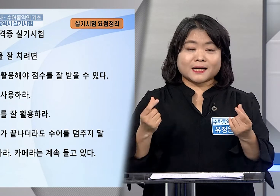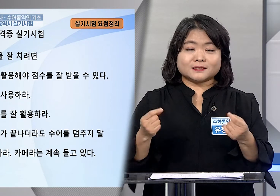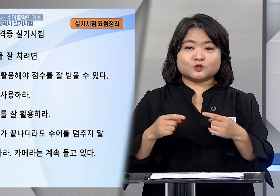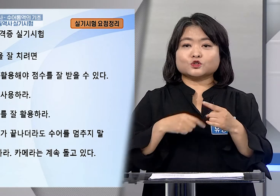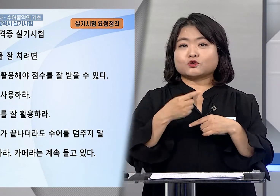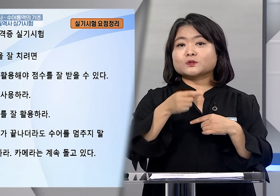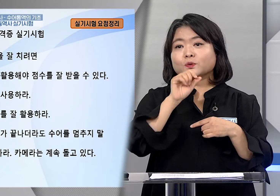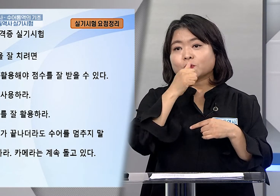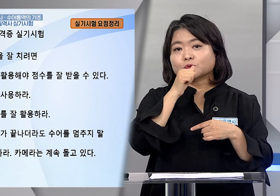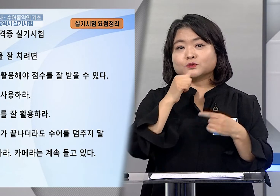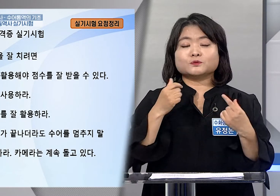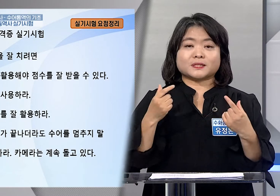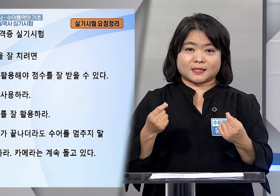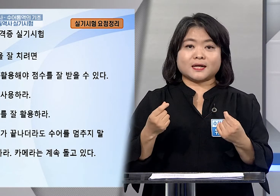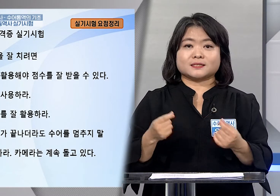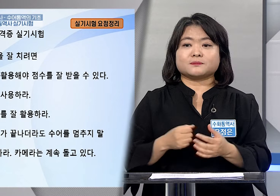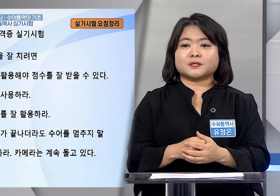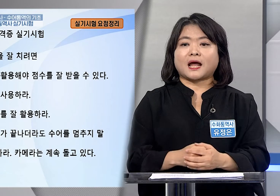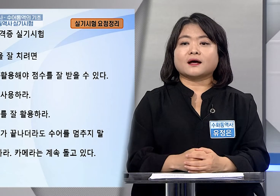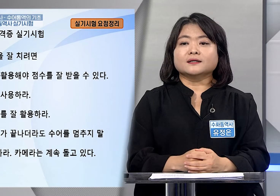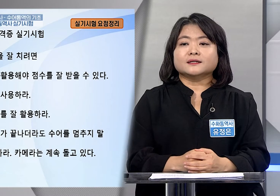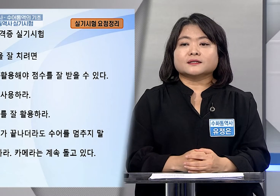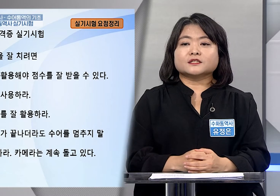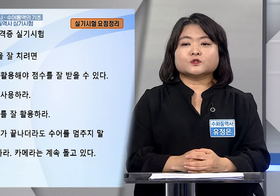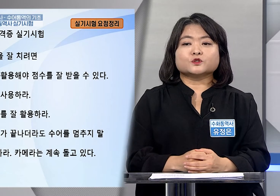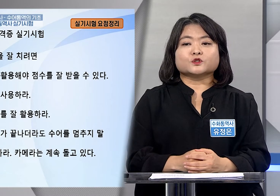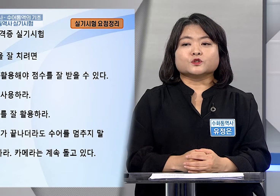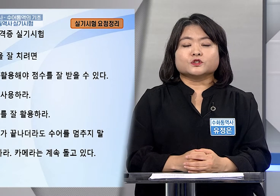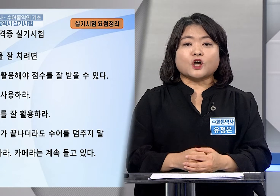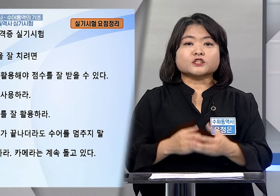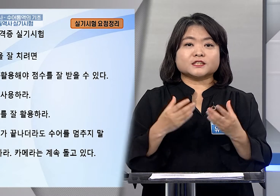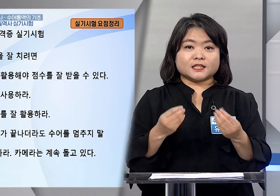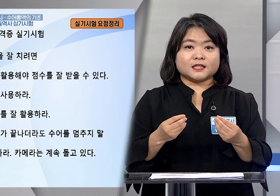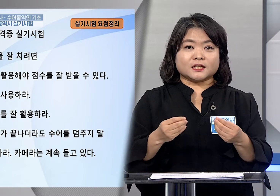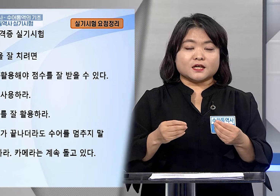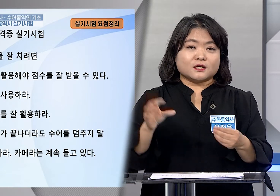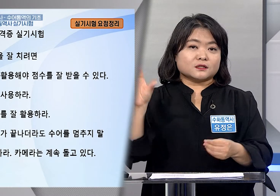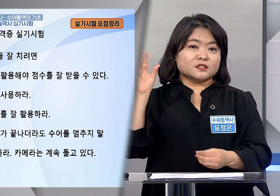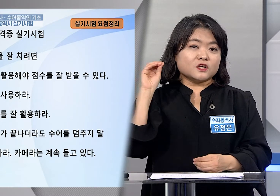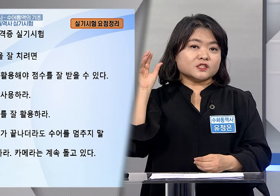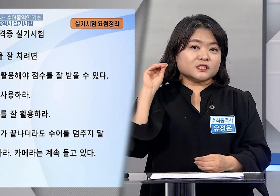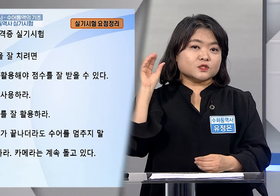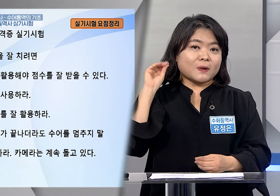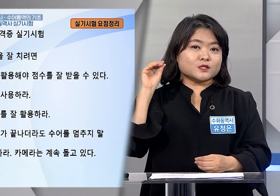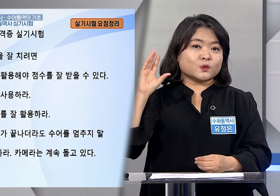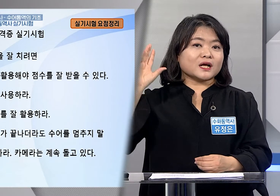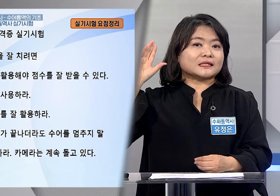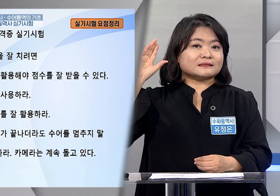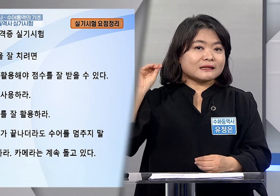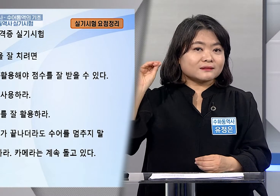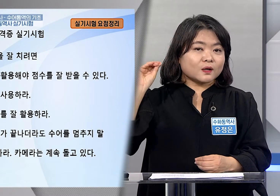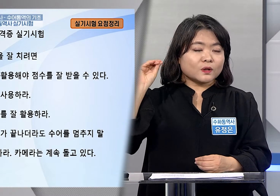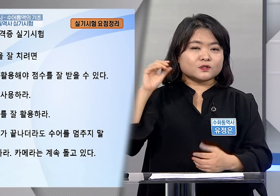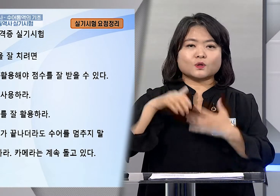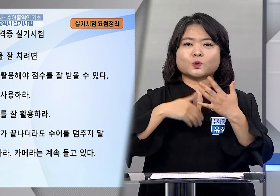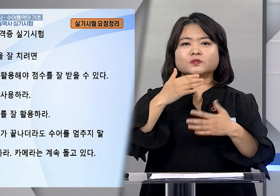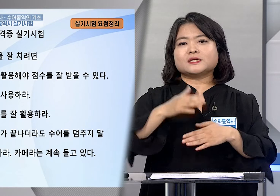마찬가지로 수화 통역도 마찬가지입니다. 그리고 역시 들려지는 말소리가 끝났다고 해서 손을